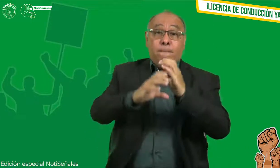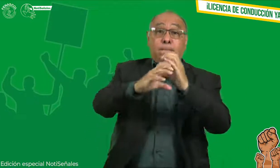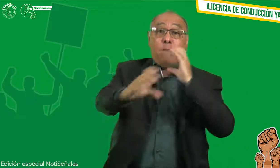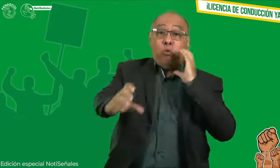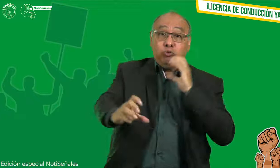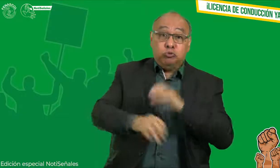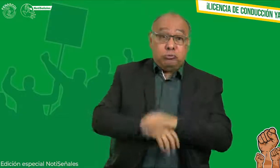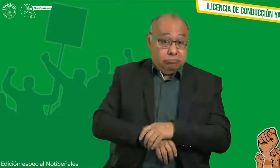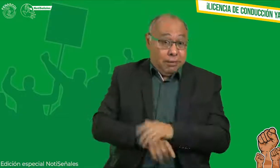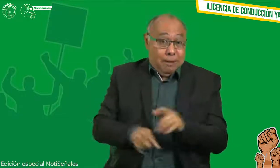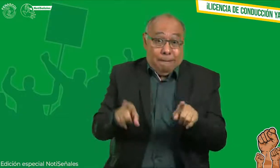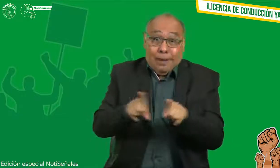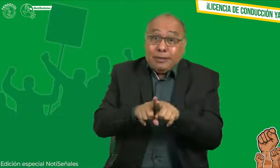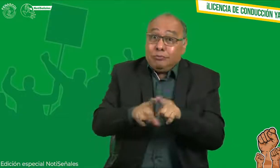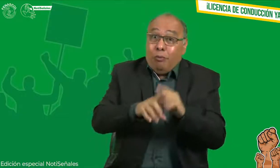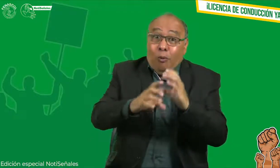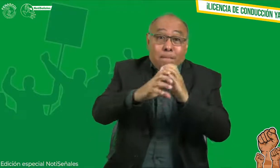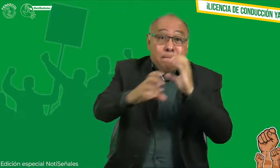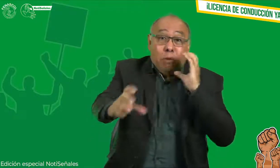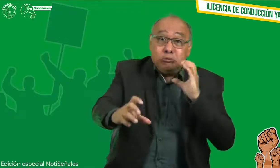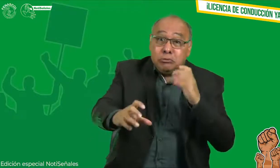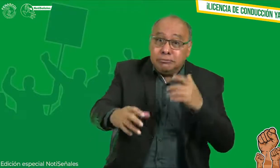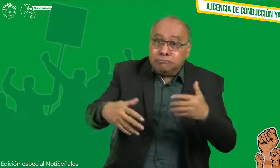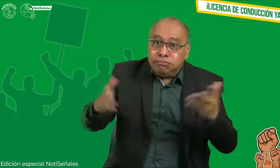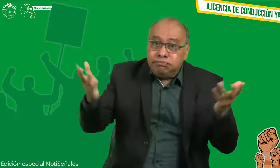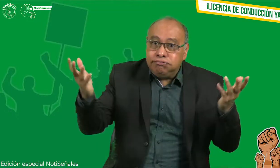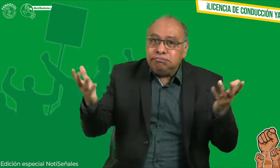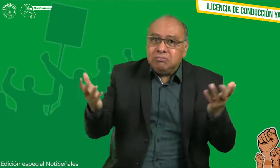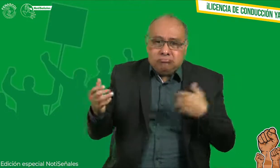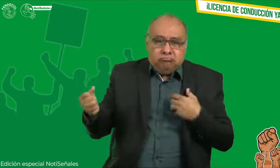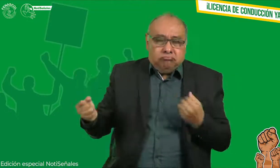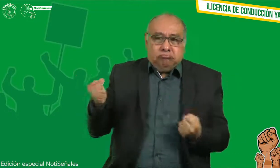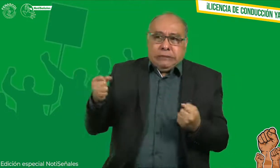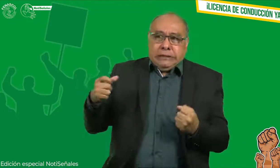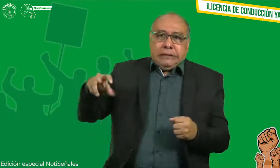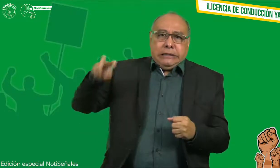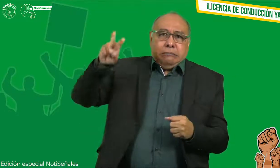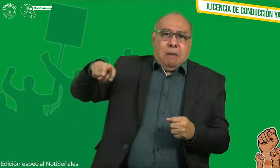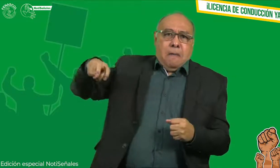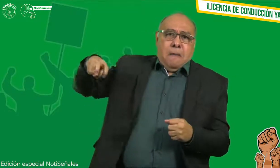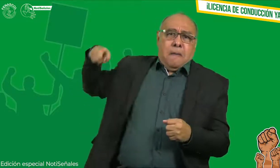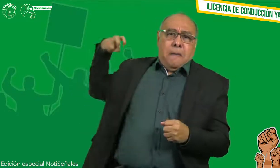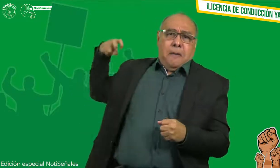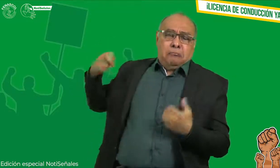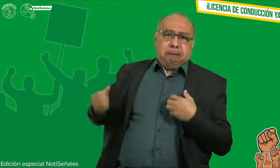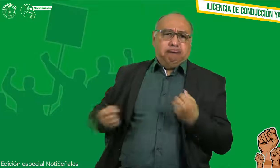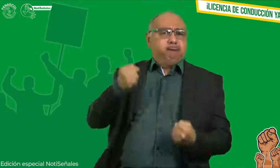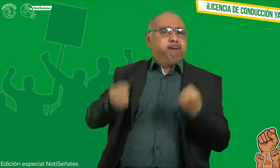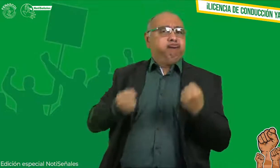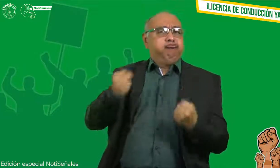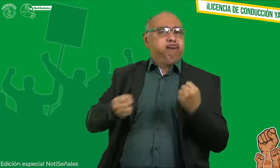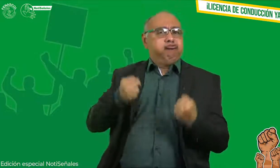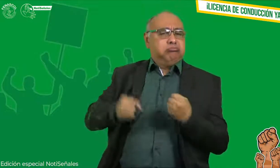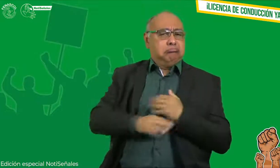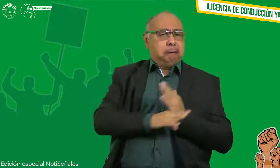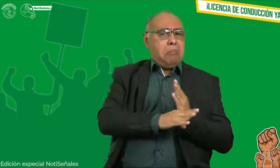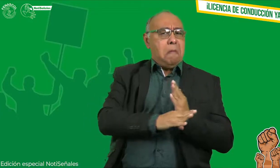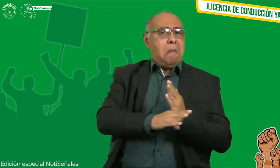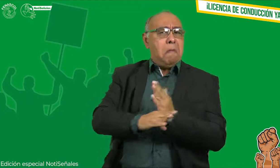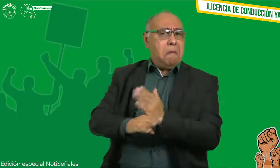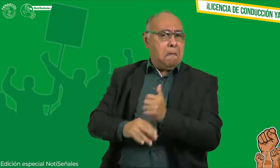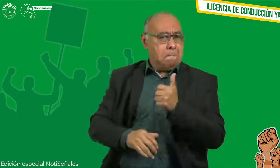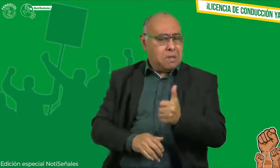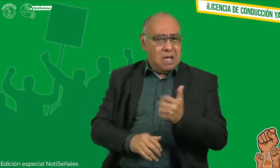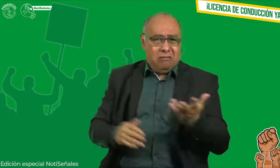con cualquier persona que uno lleve en su automóvil, pues va con mucho cuidado. Más aún, pues también si uno está